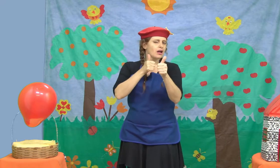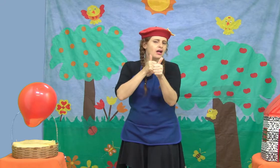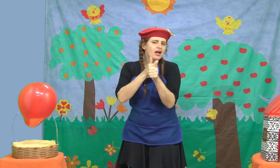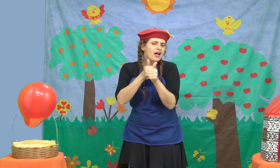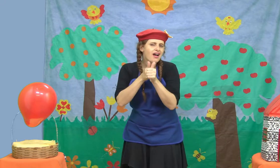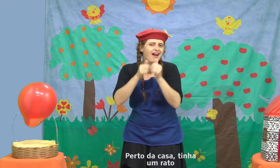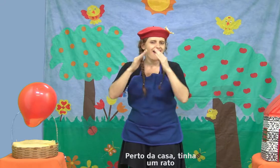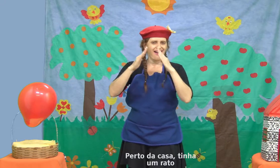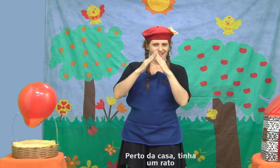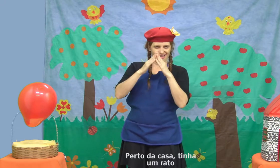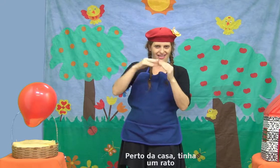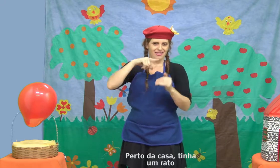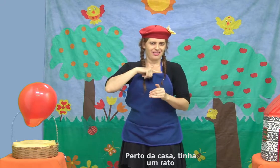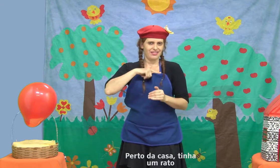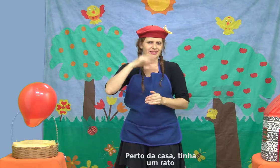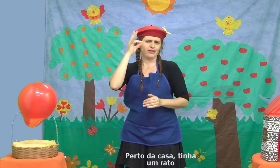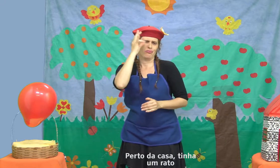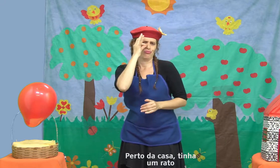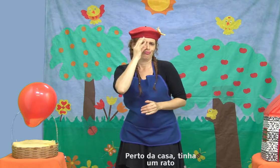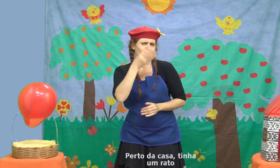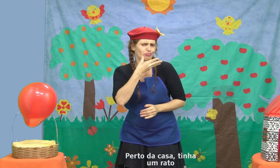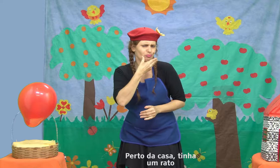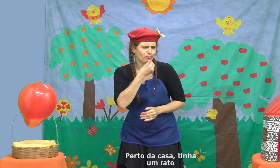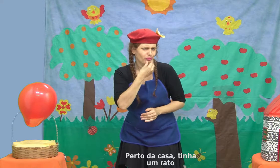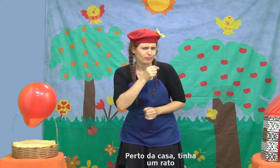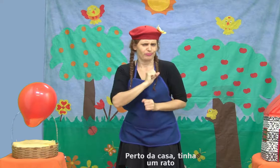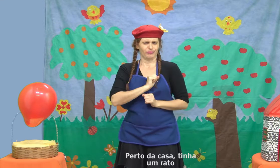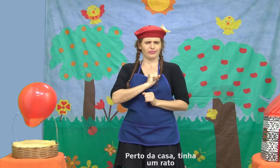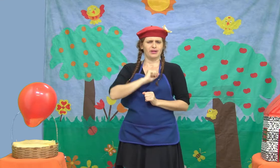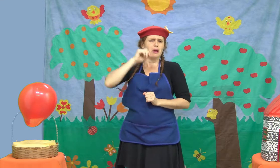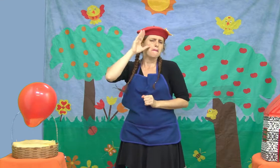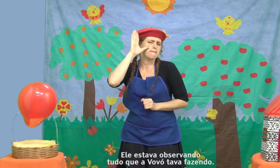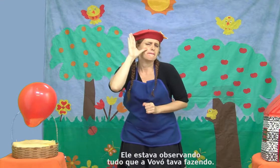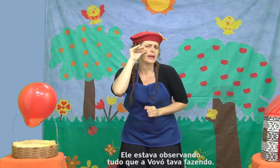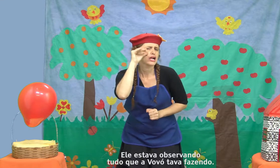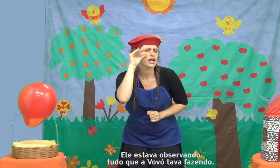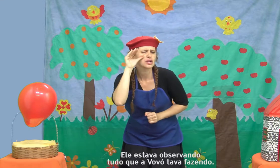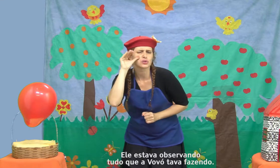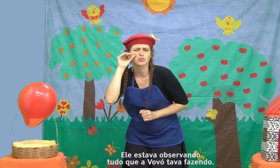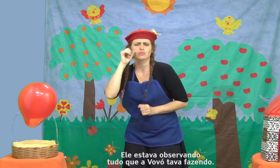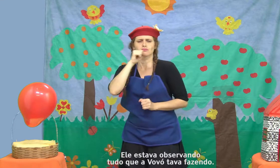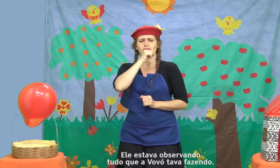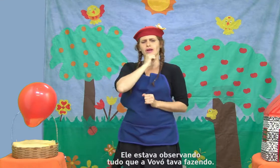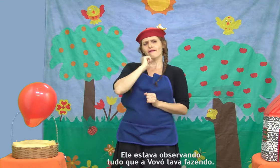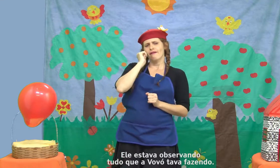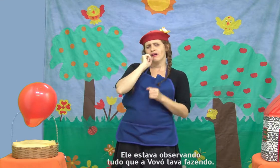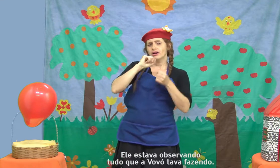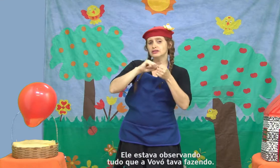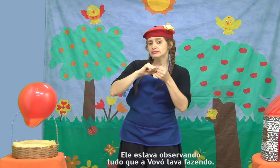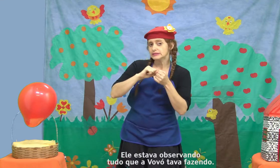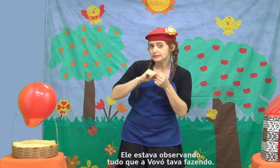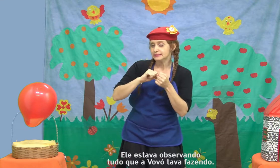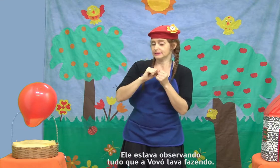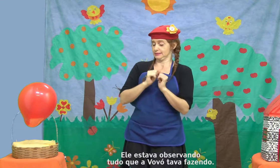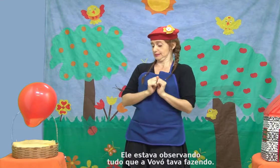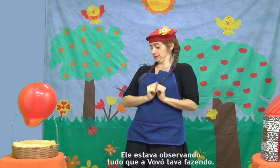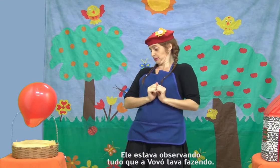perto da casa tinha um rato e ele estava observando tudo que a vovó estava fazendo